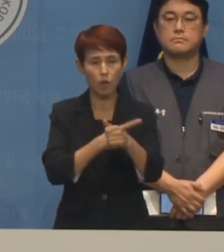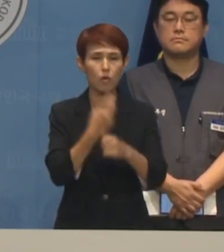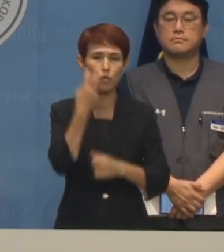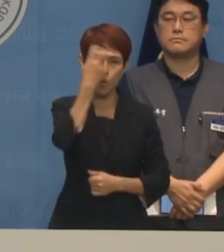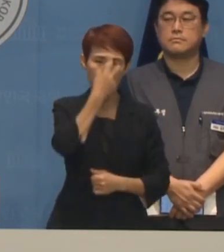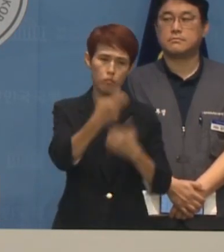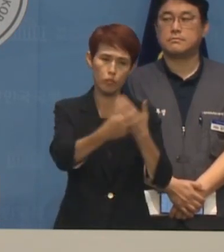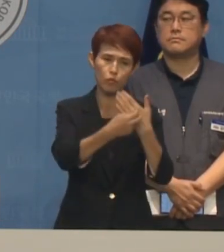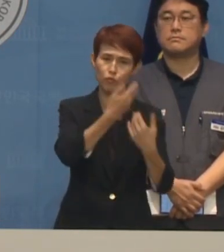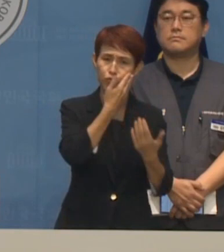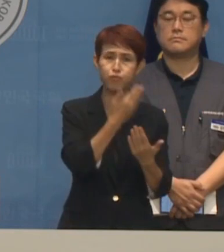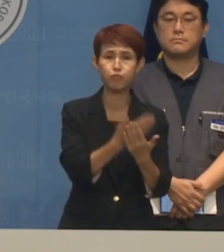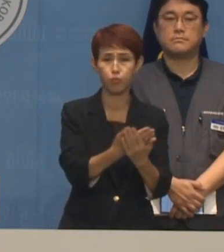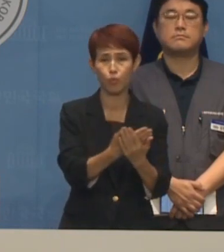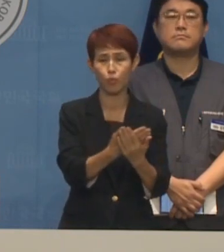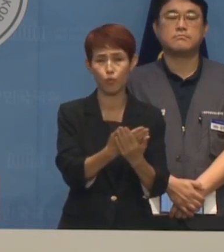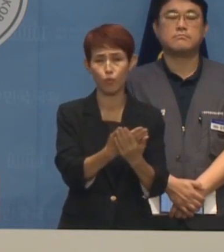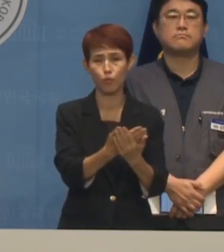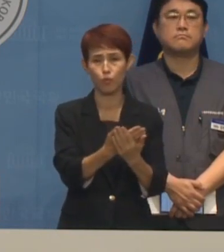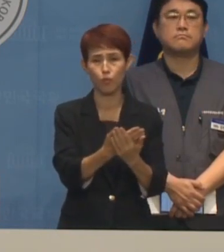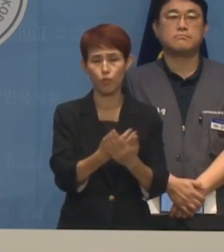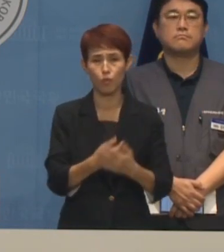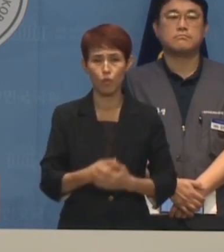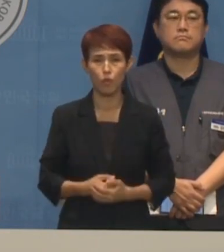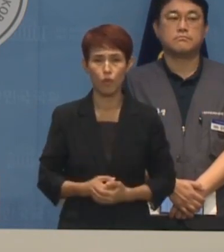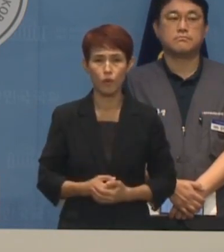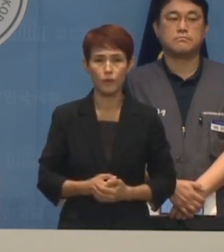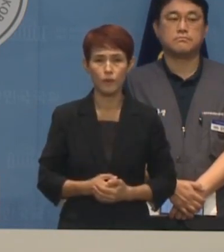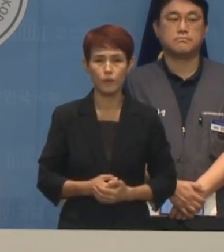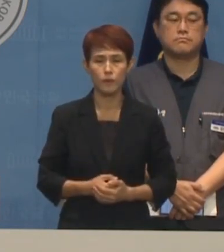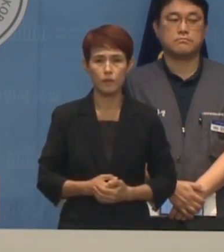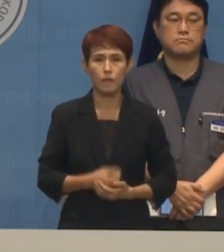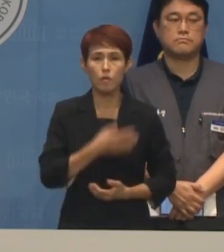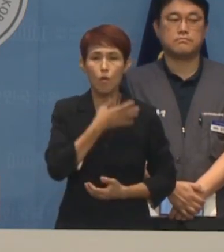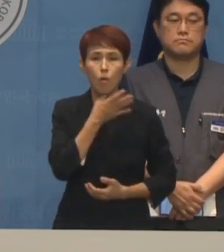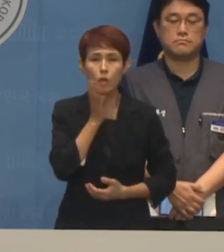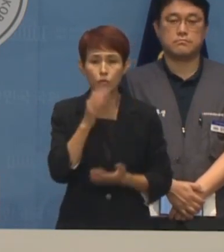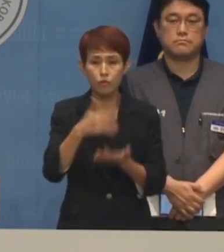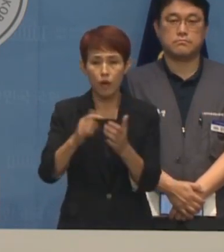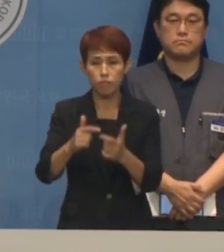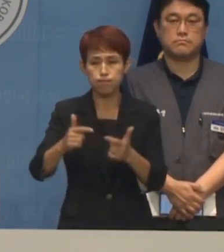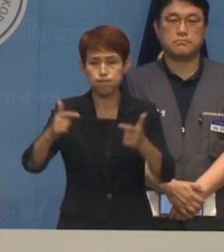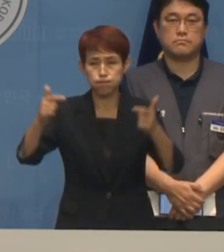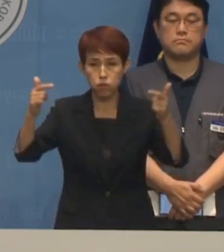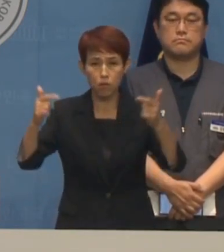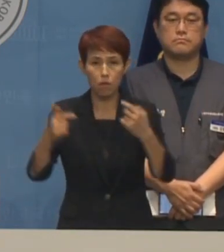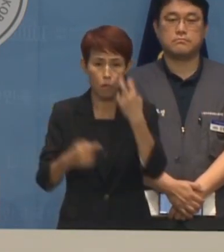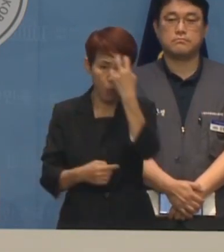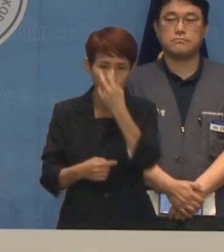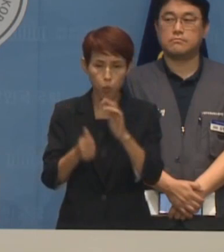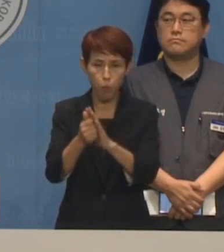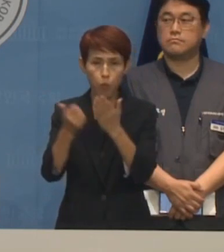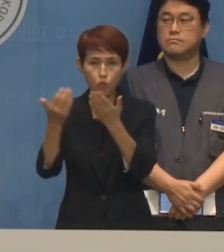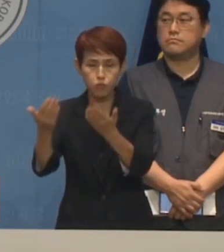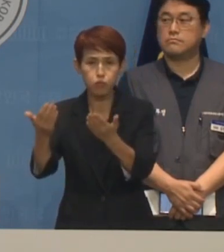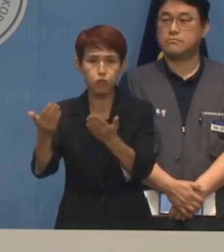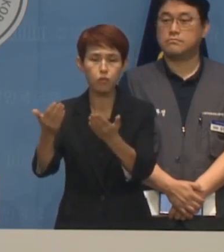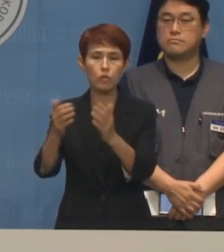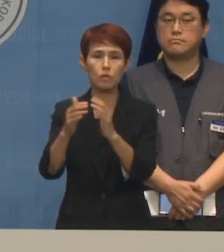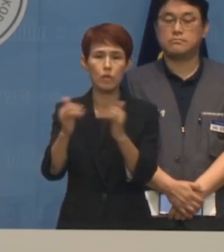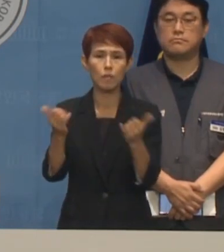의료의 중요성이 높아지고 있습니다. 급격히 늘어가는 노인층에 대한 의료 돌봄 노동자의 근무